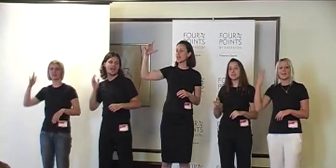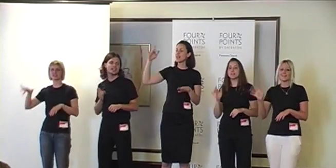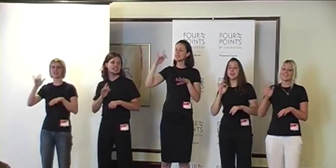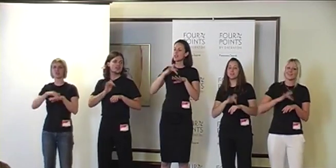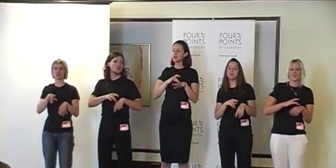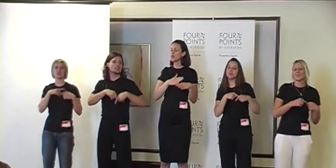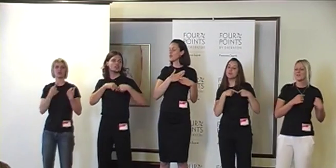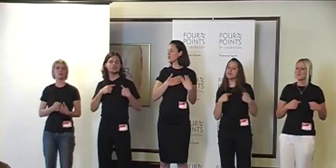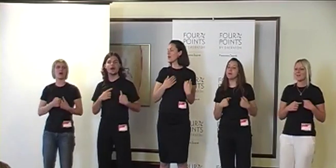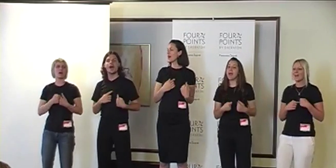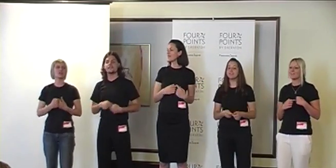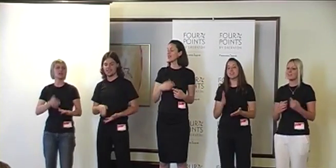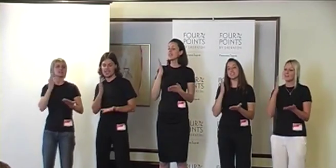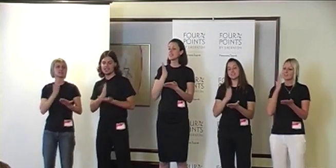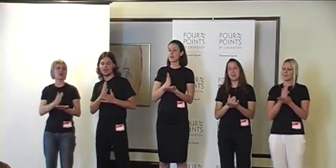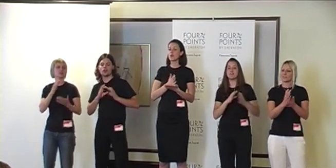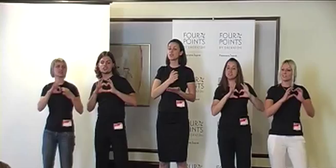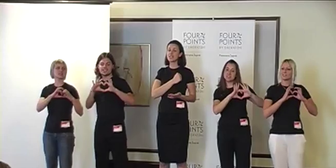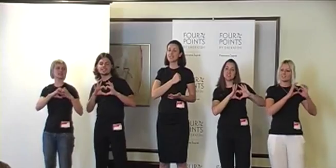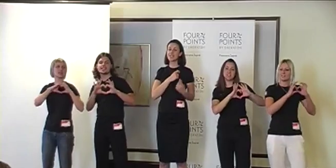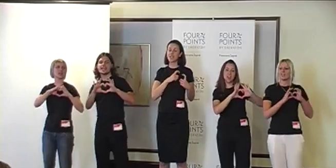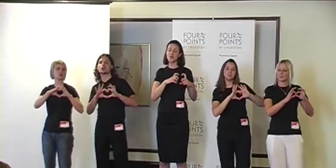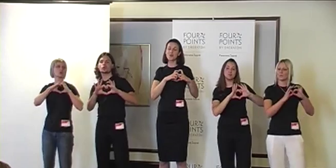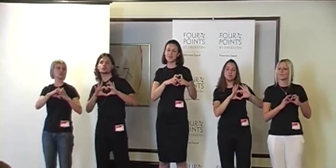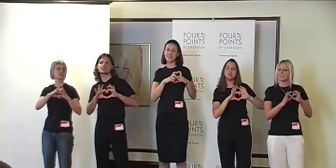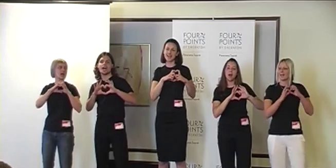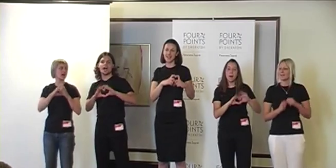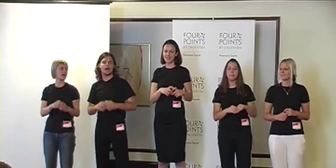Za dodir ljubavi, svako srce kruca.